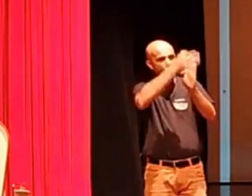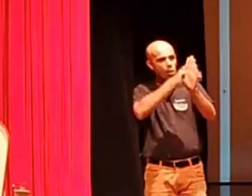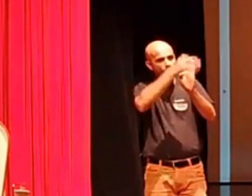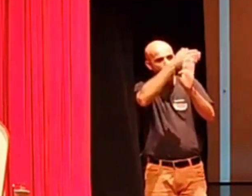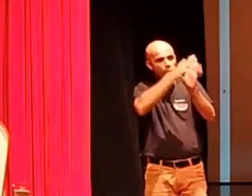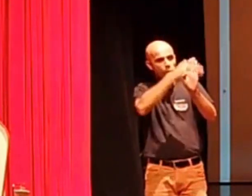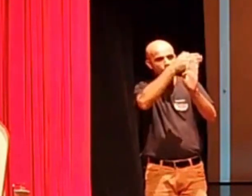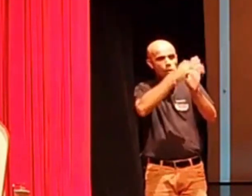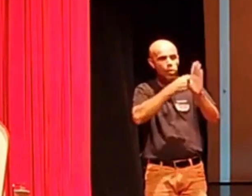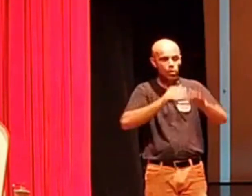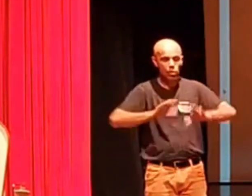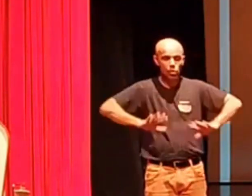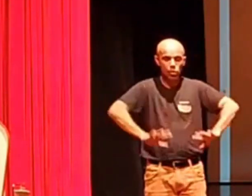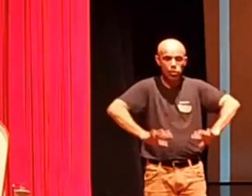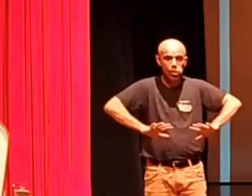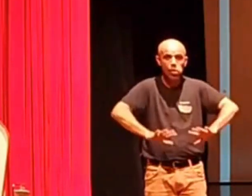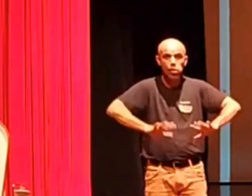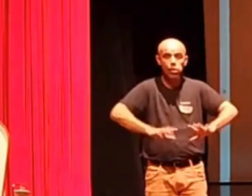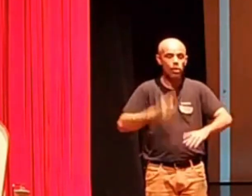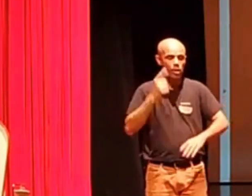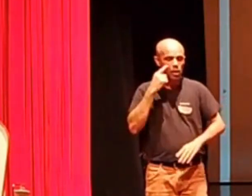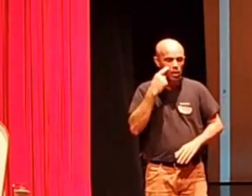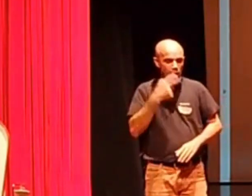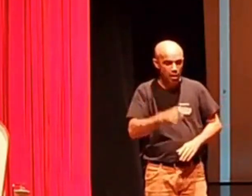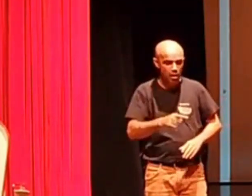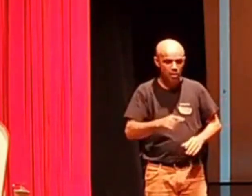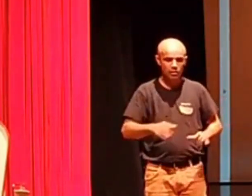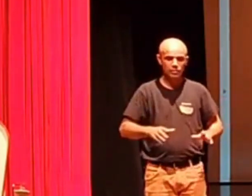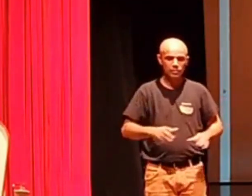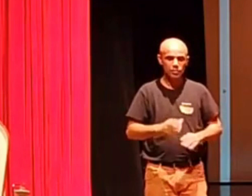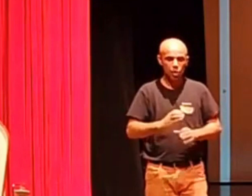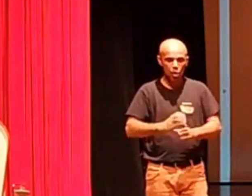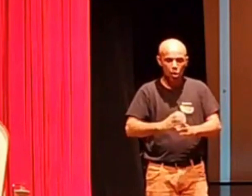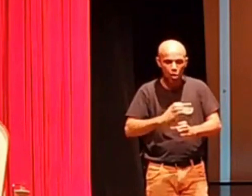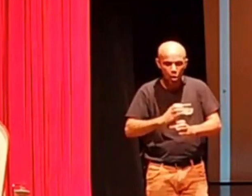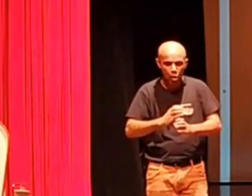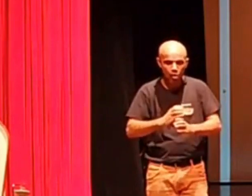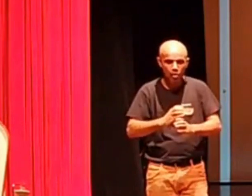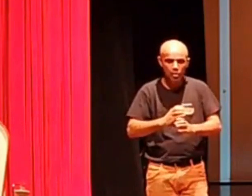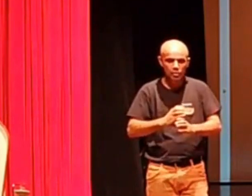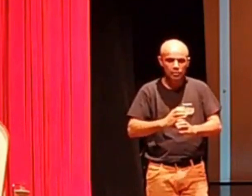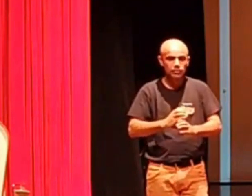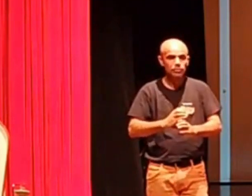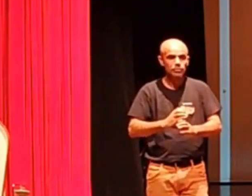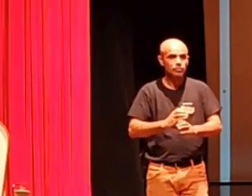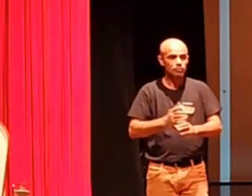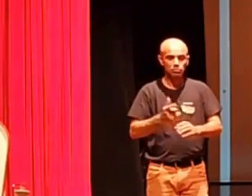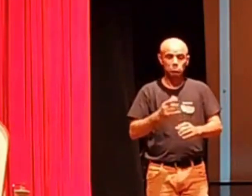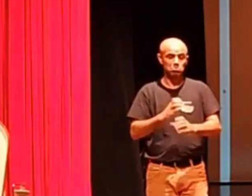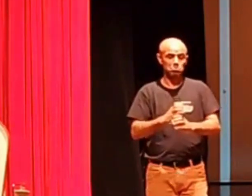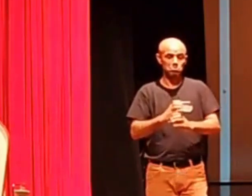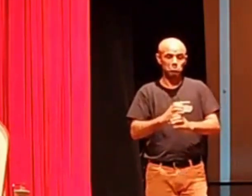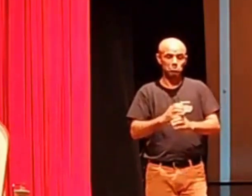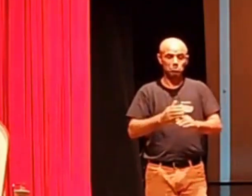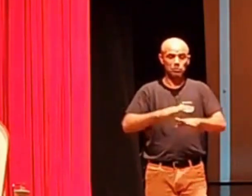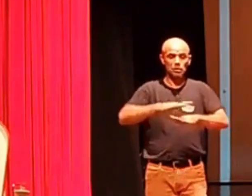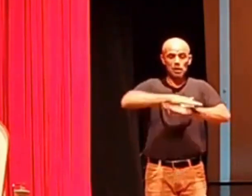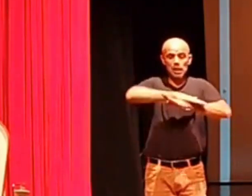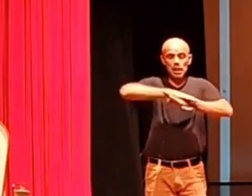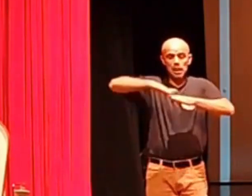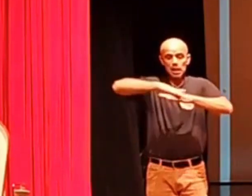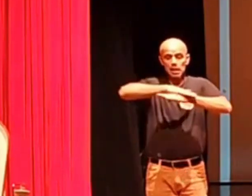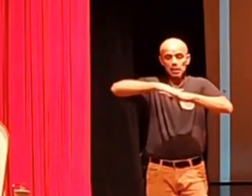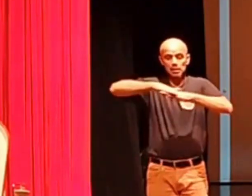criança fizer uma flexão à frente e a gente colocar um copo de água ali em cima, esse copo fica, porque está uma tábua,